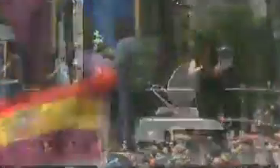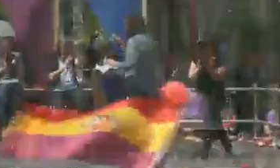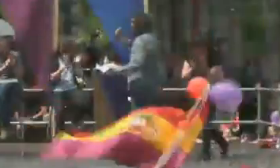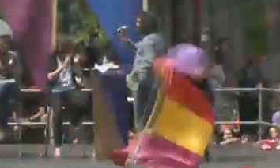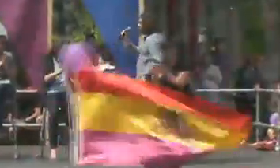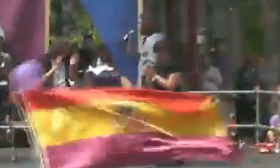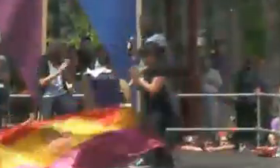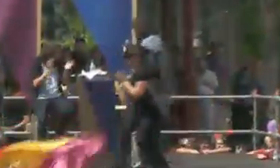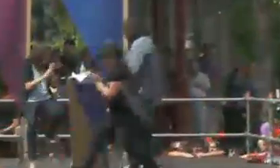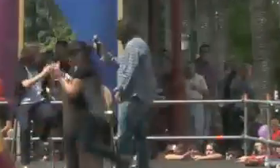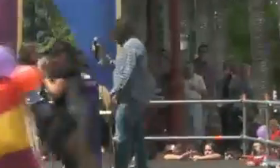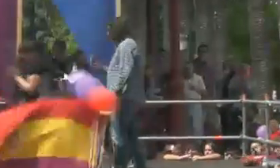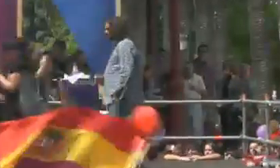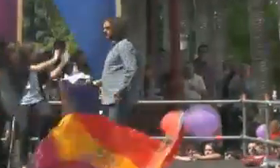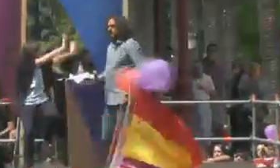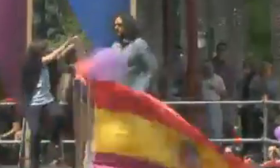Creo que presento a Carmen, non?